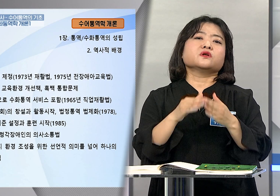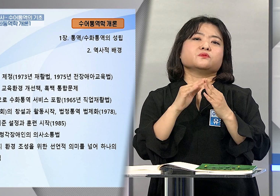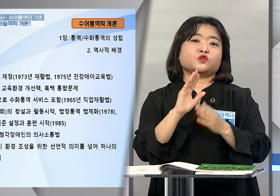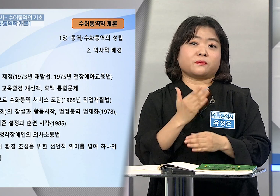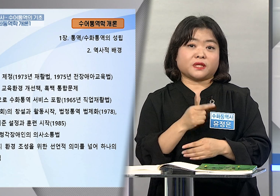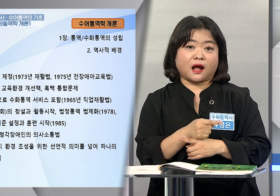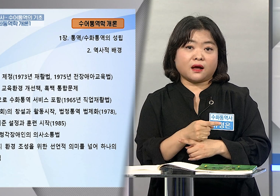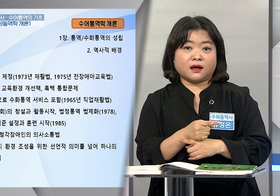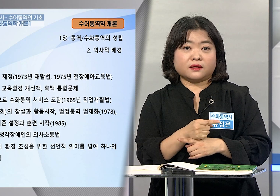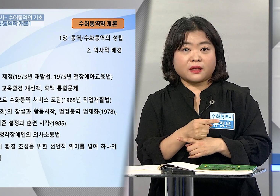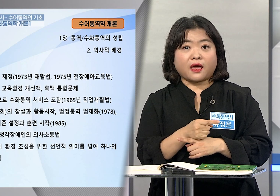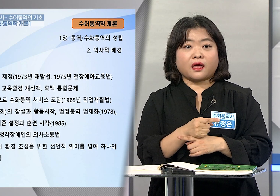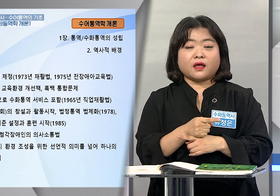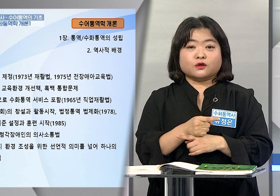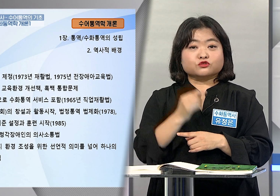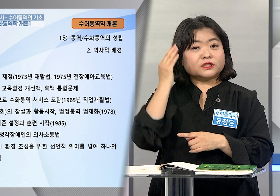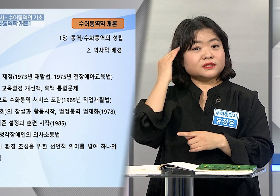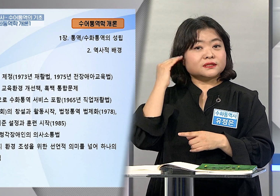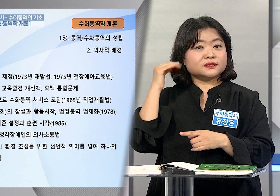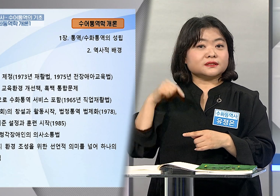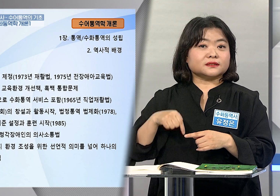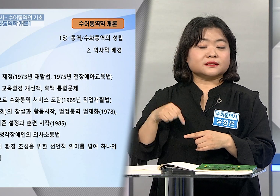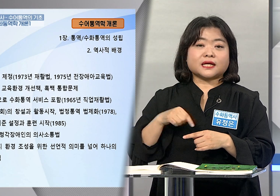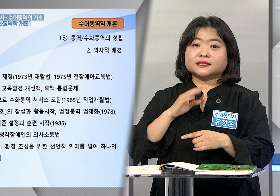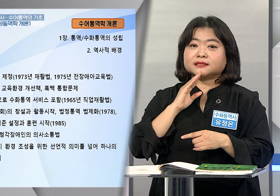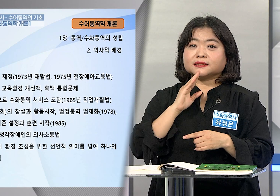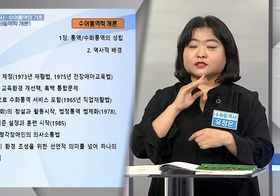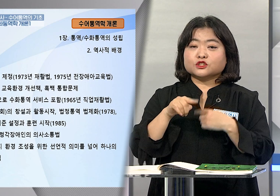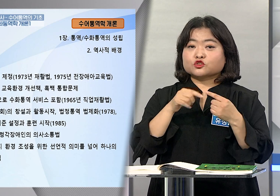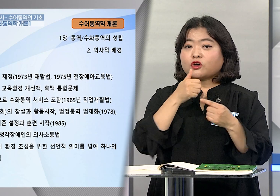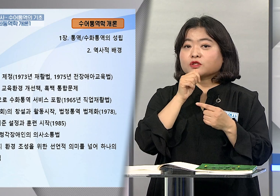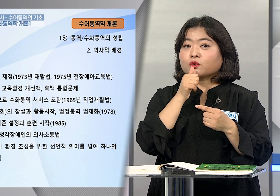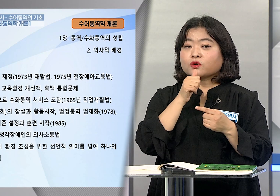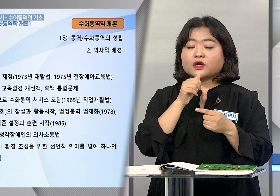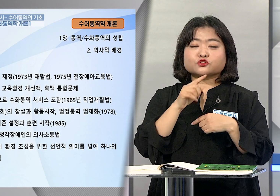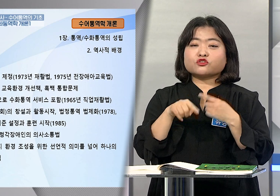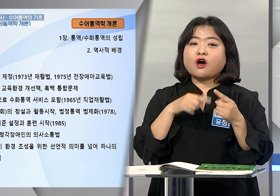먼저 설립이 됩니다. 네. 우리는 사실